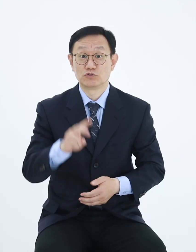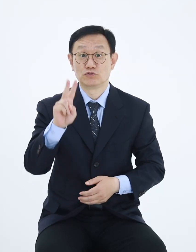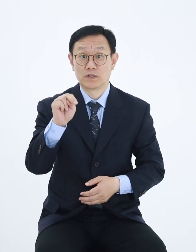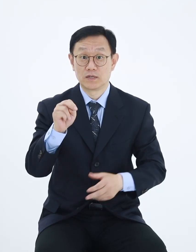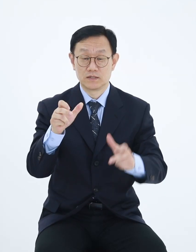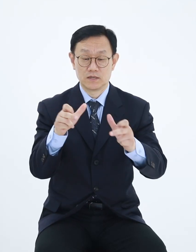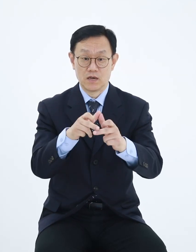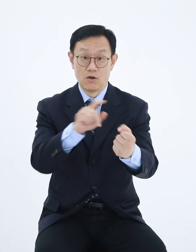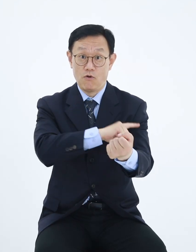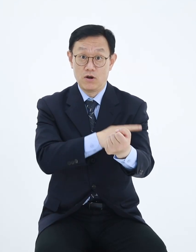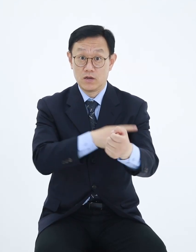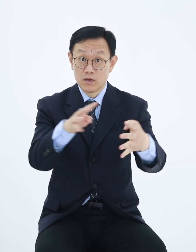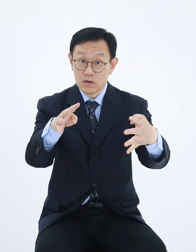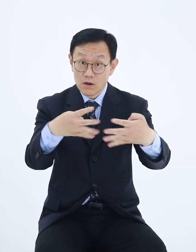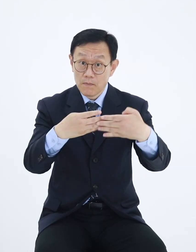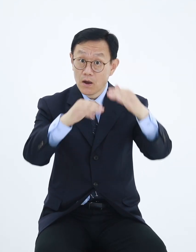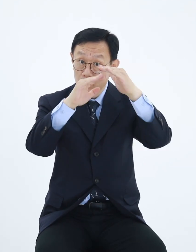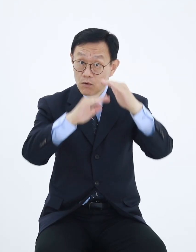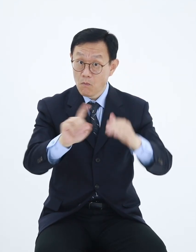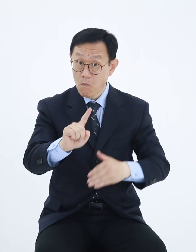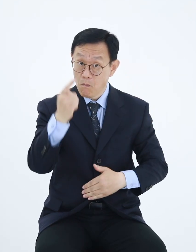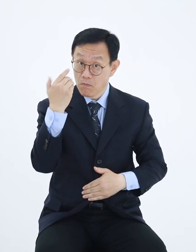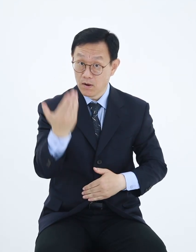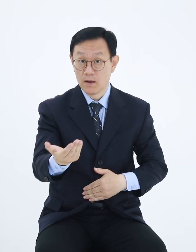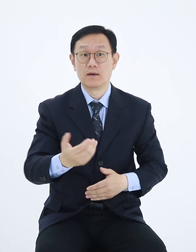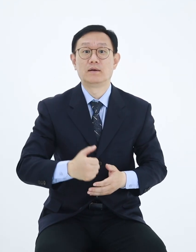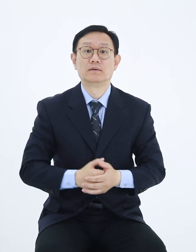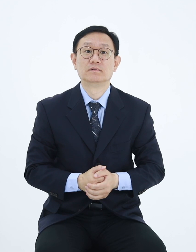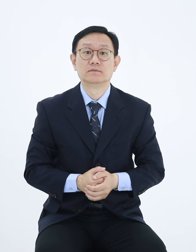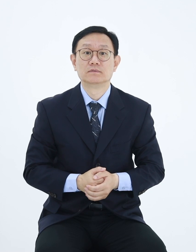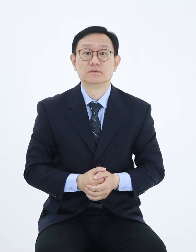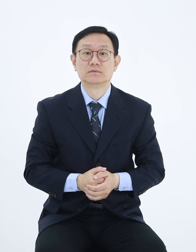유엔 장애인 권리 협약이란 무엇일까요?